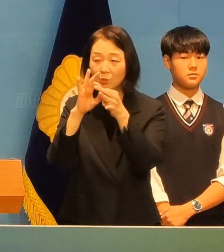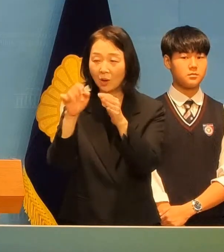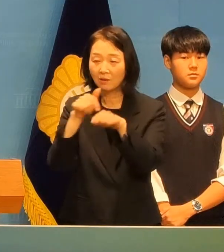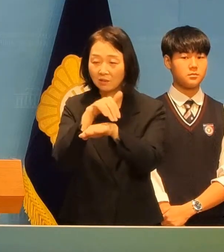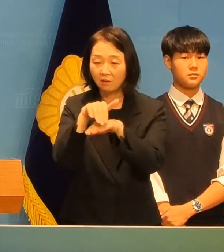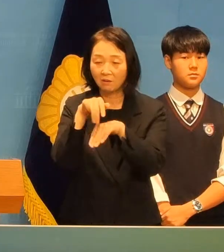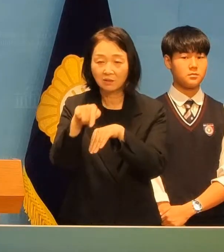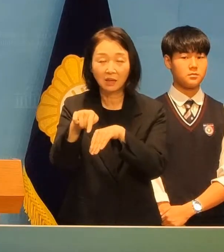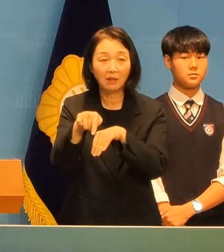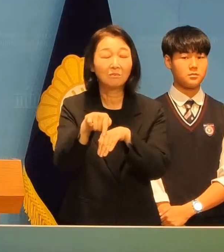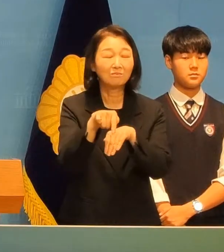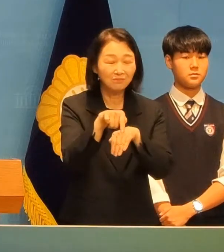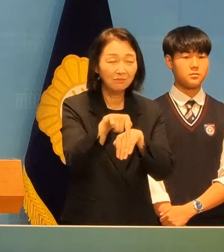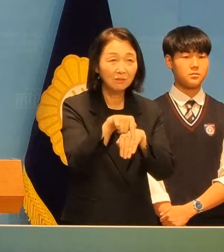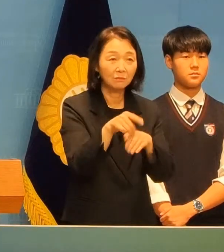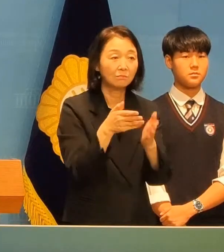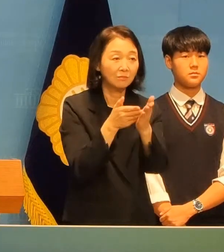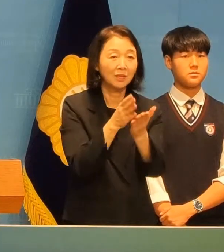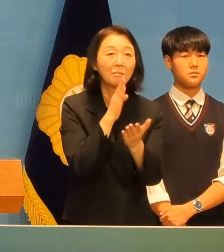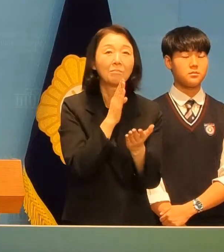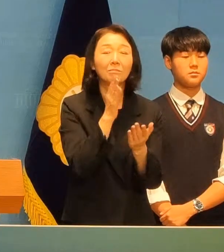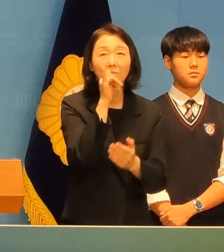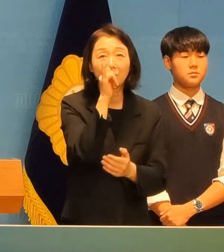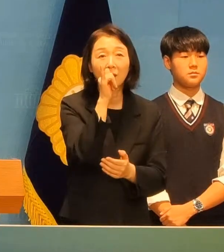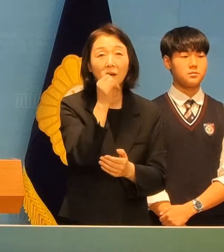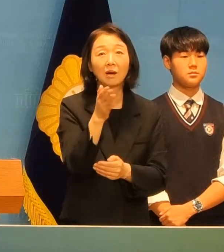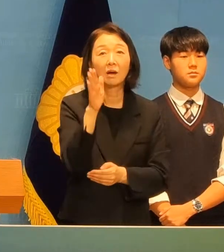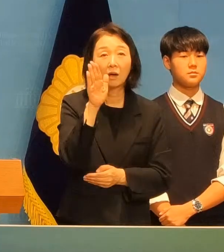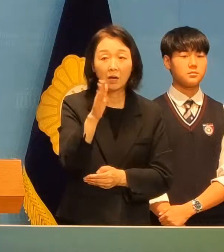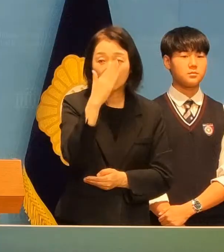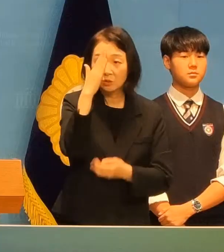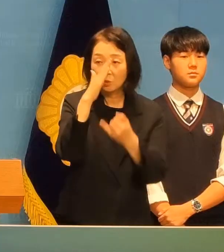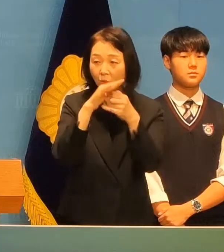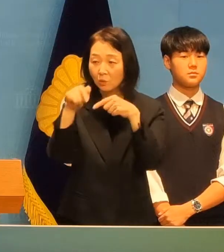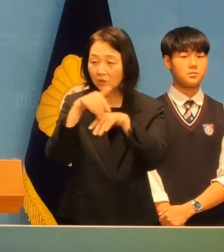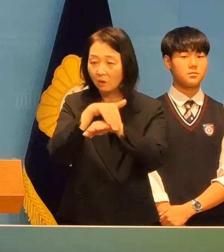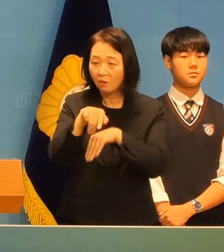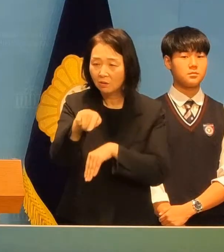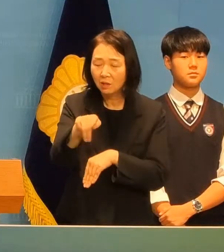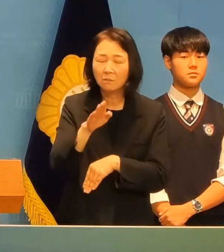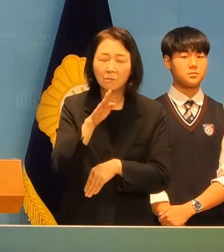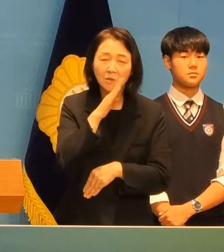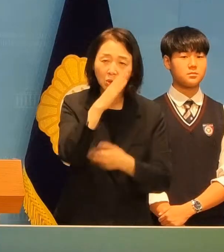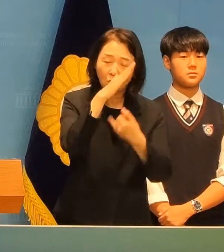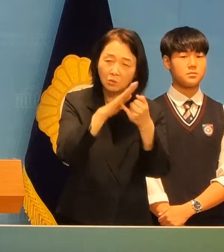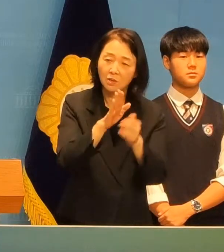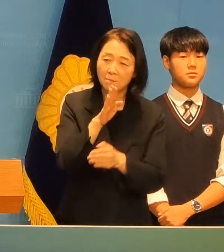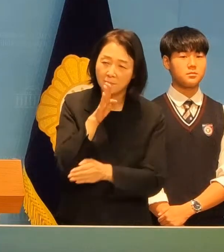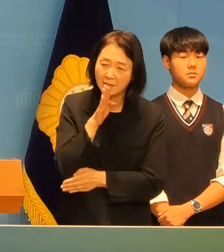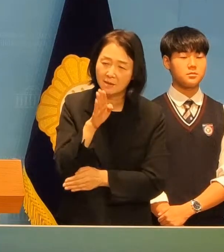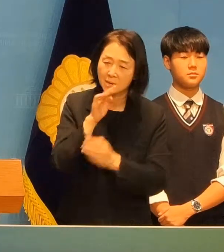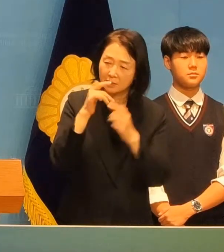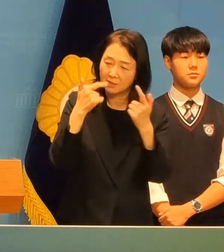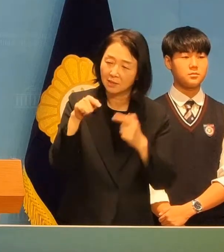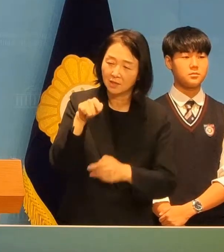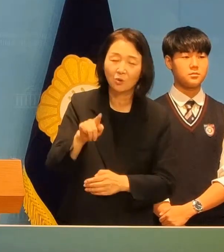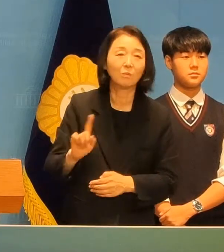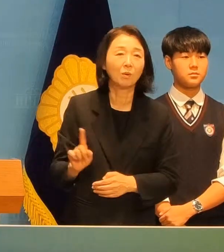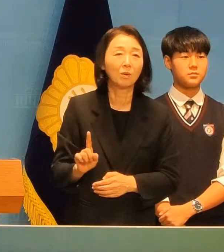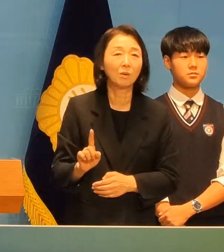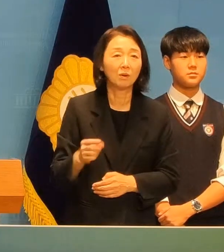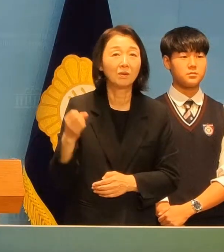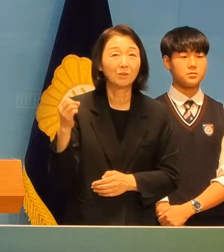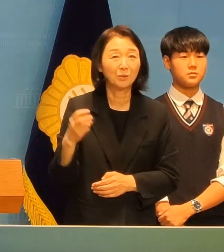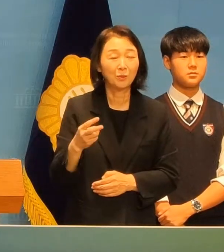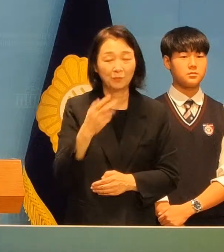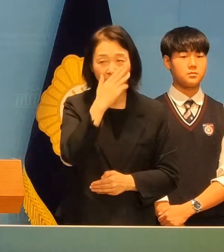여러 루트를 통해 상당수 제안되고 있습니다. 그러나 많은 청소년 정책이 과연 청소년에게 얼마나 실효성 있게 적용되는지, 그리고 보다